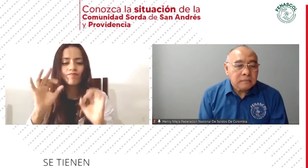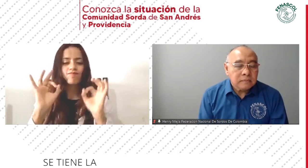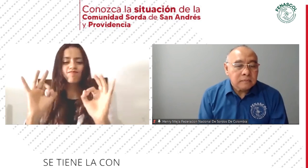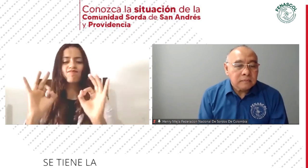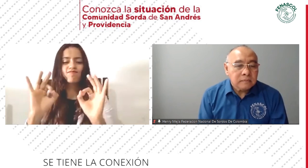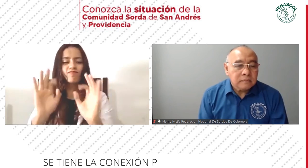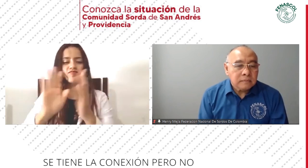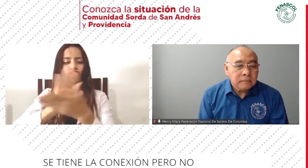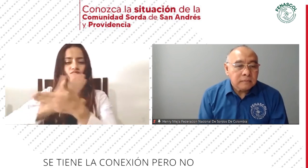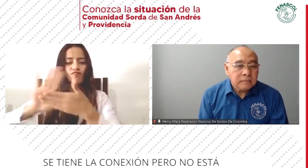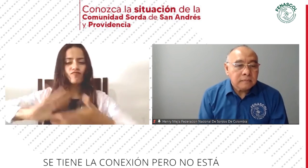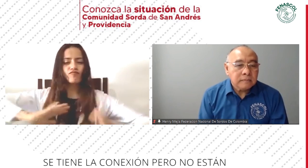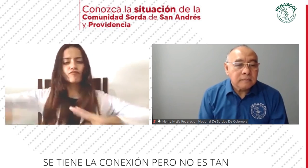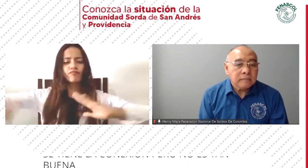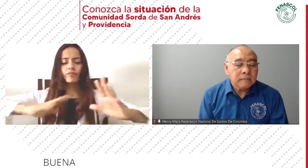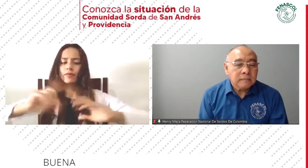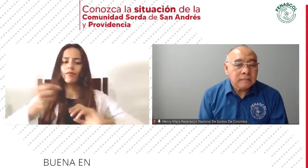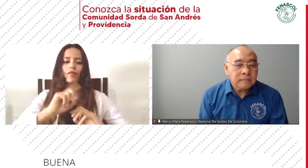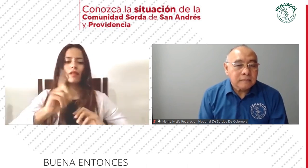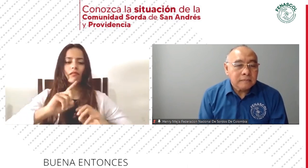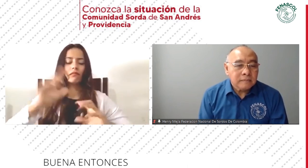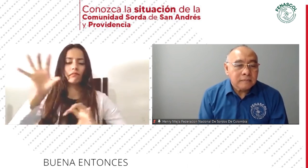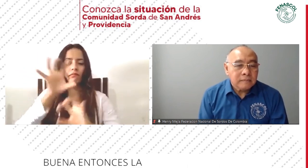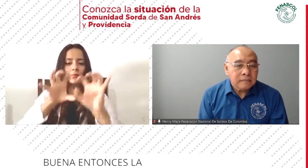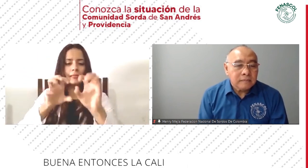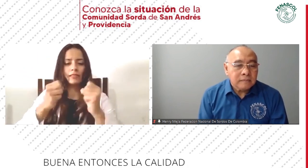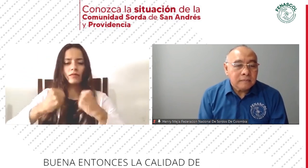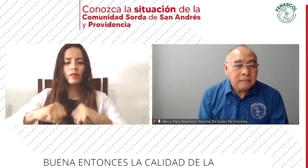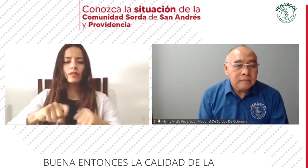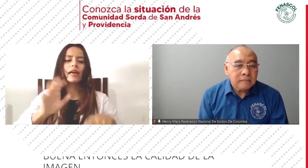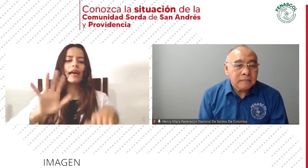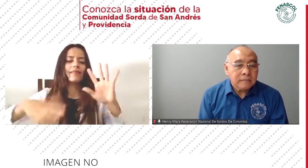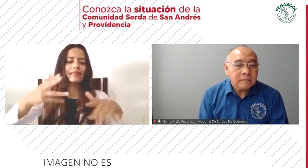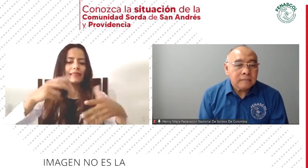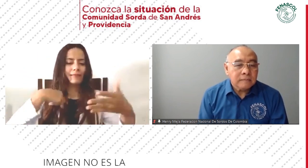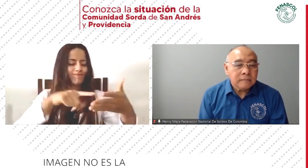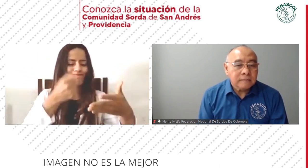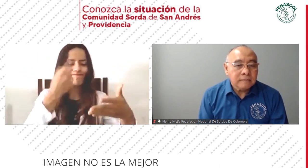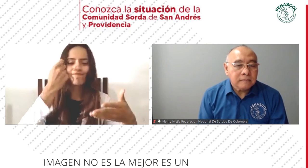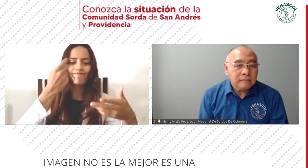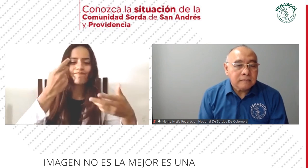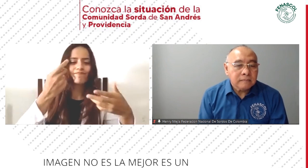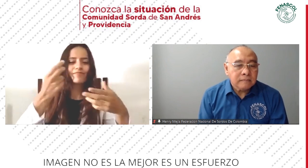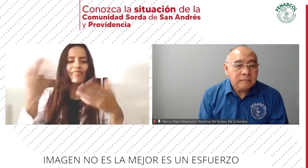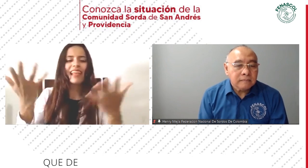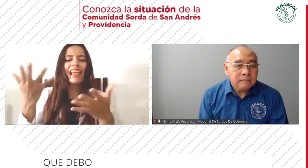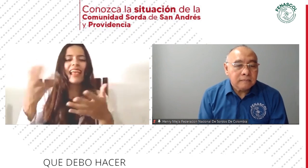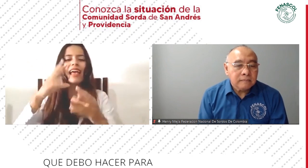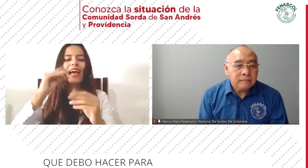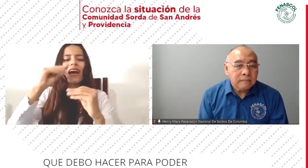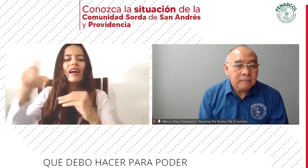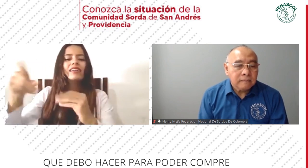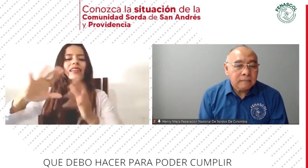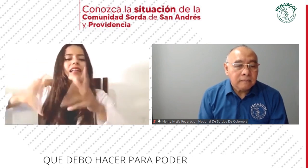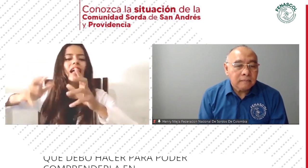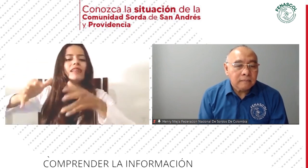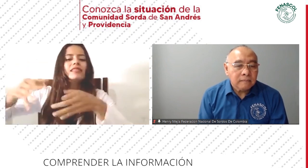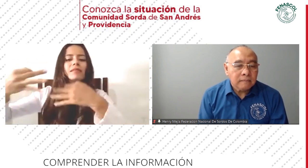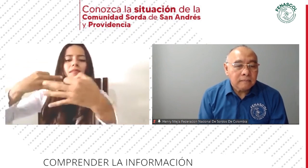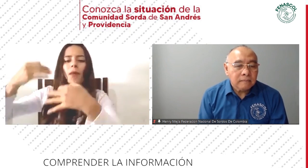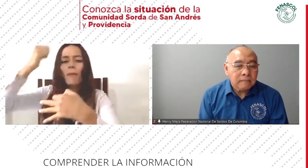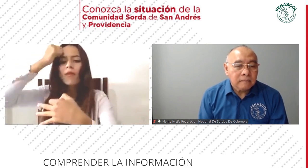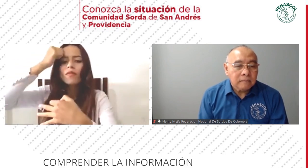tiene la conexión pero no es tan buena entonces la calidad de la imagen no es la mejor es un esfuerzo que debo hacer para poder comprender la